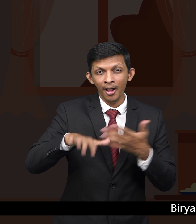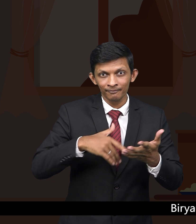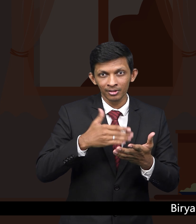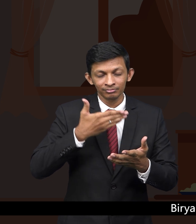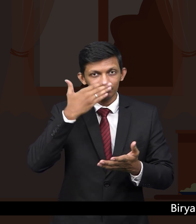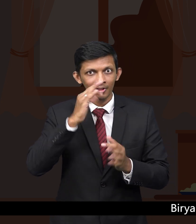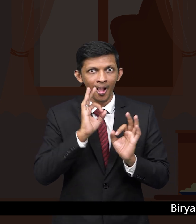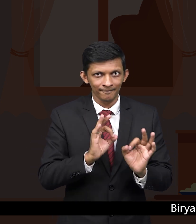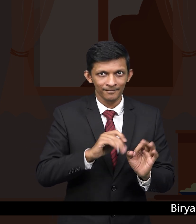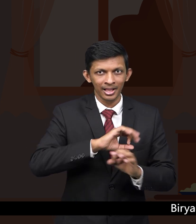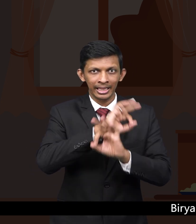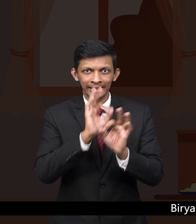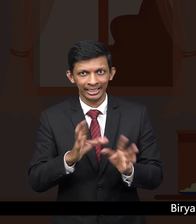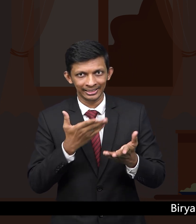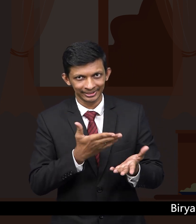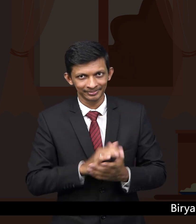बिरयानी तैयार।